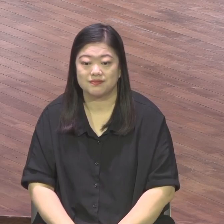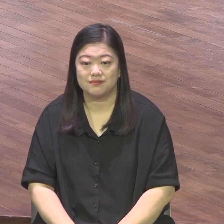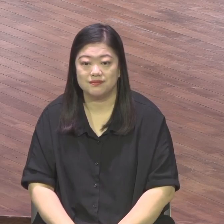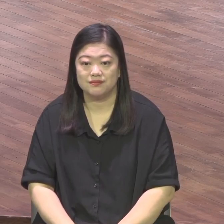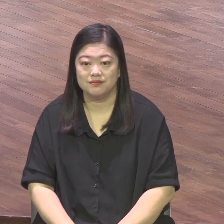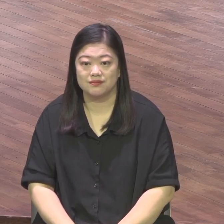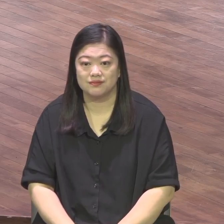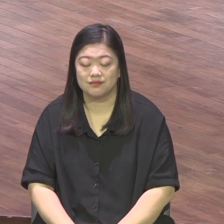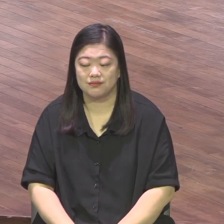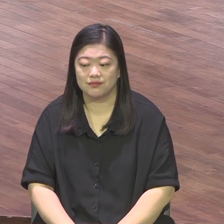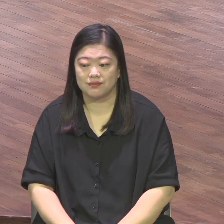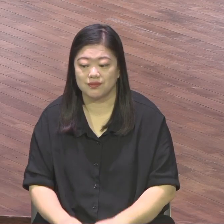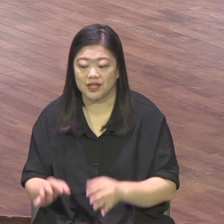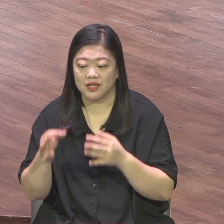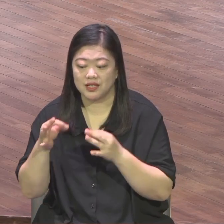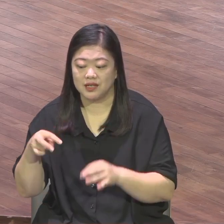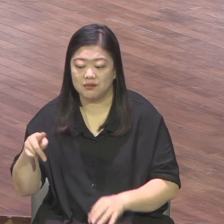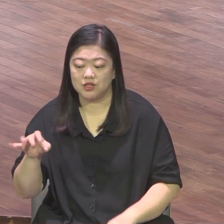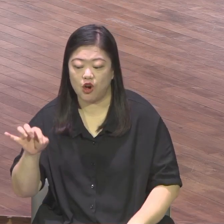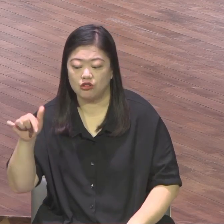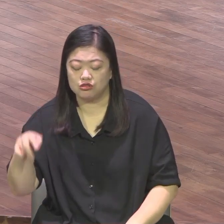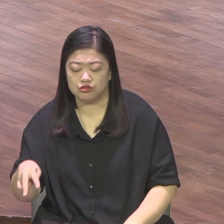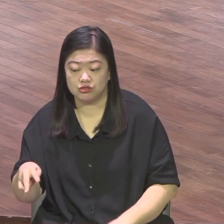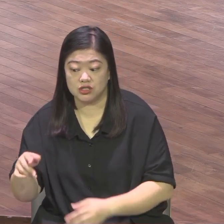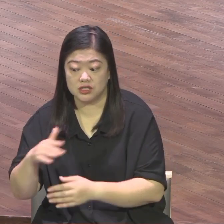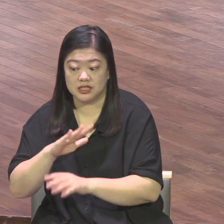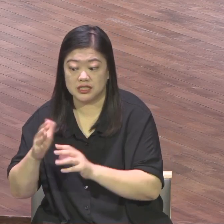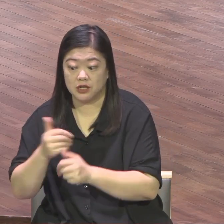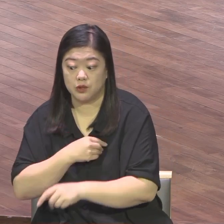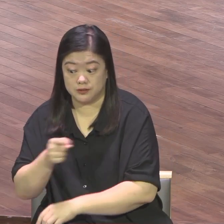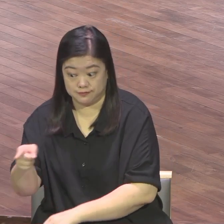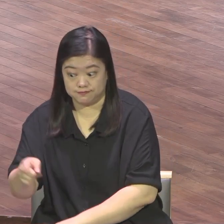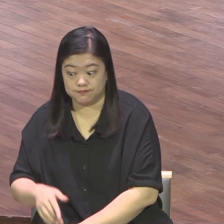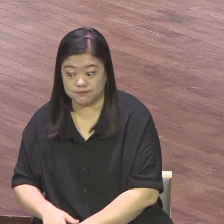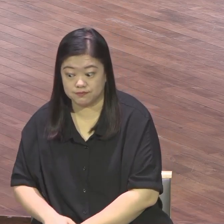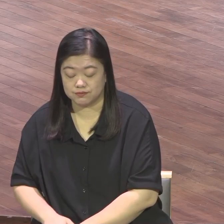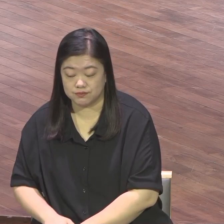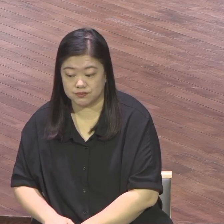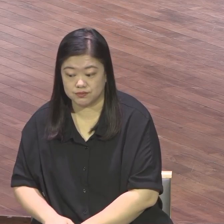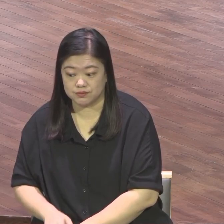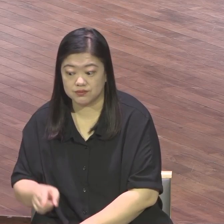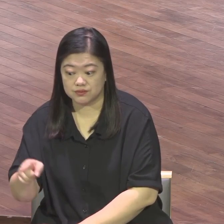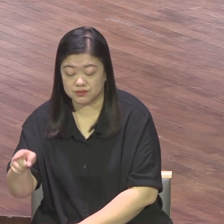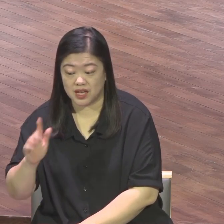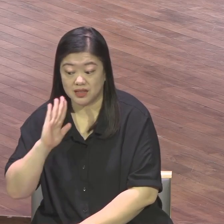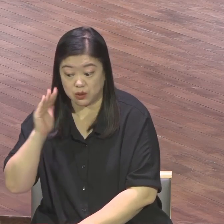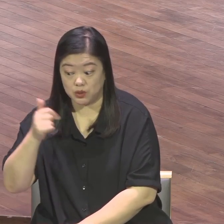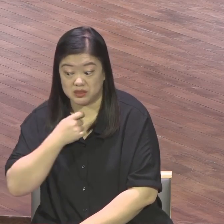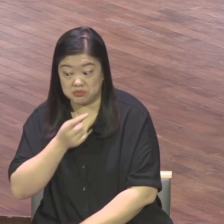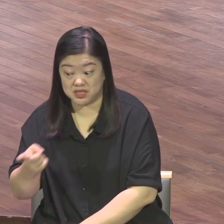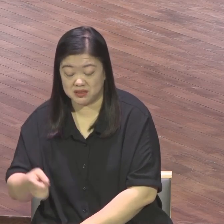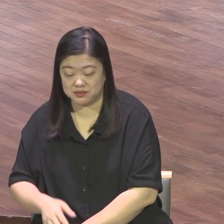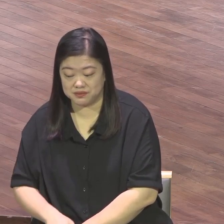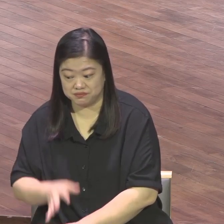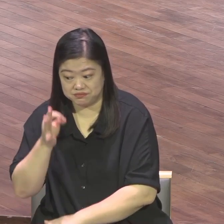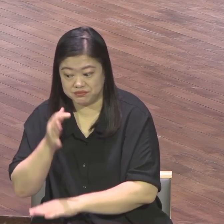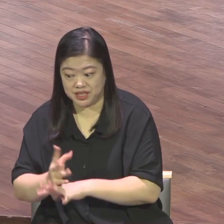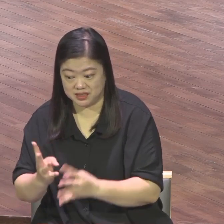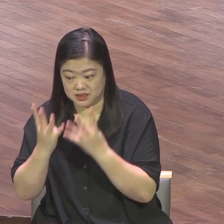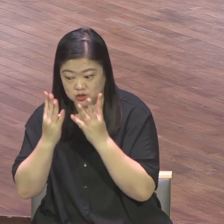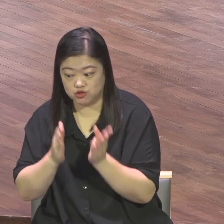우리 진성진 의원은 아마 대통령 바라보는 모인데 교도소 갈 준비하고 왔다 하세요.